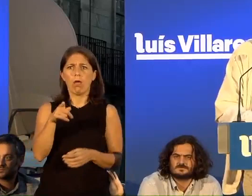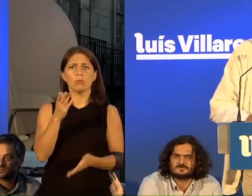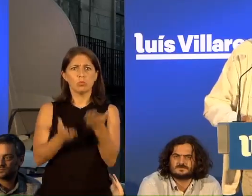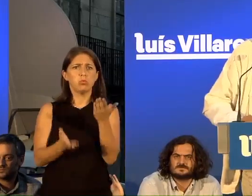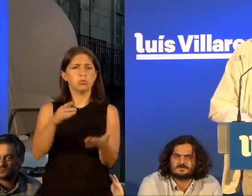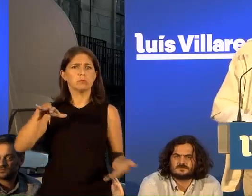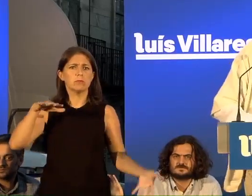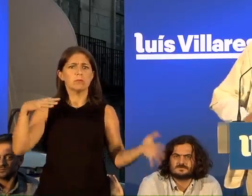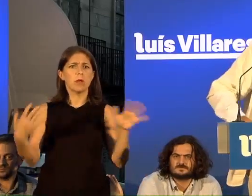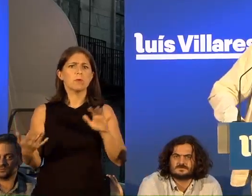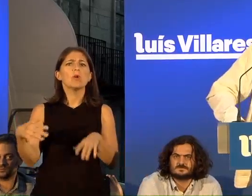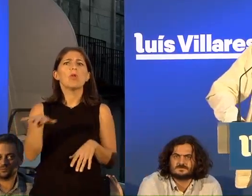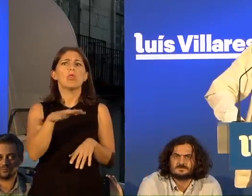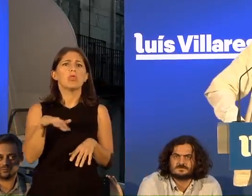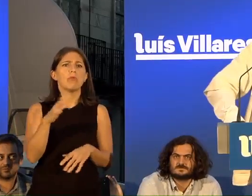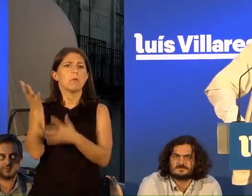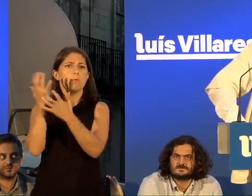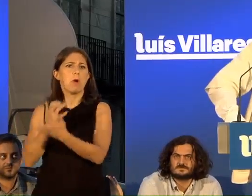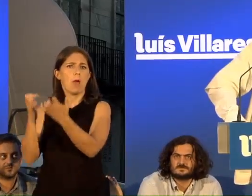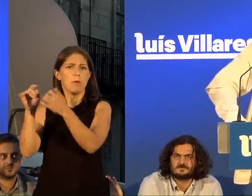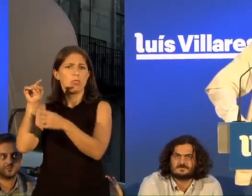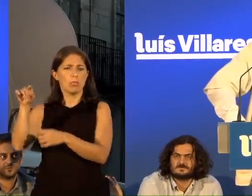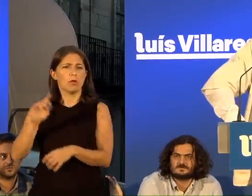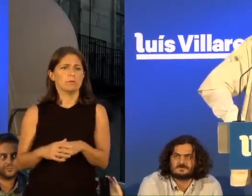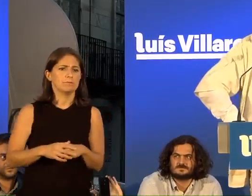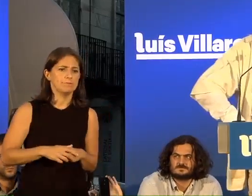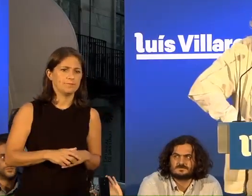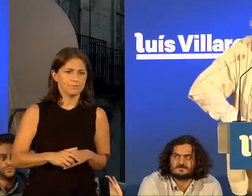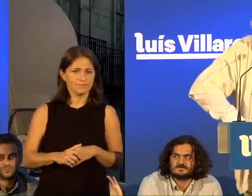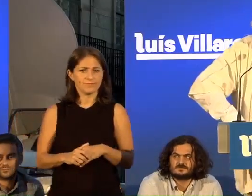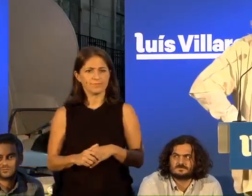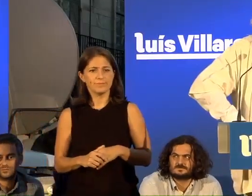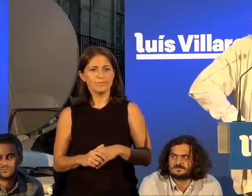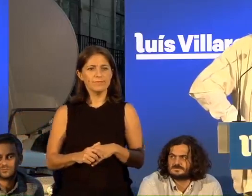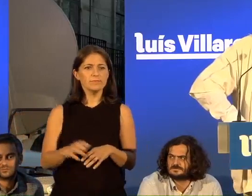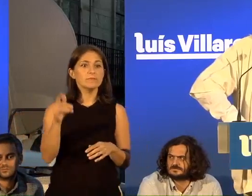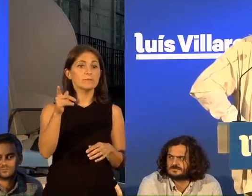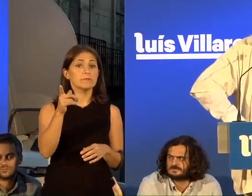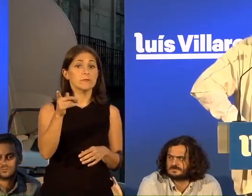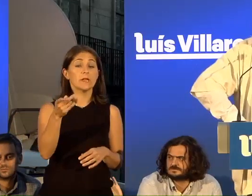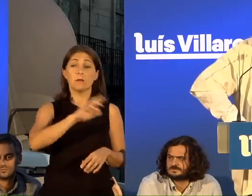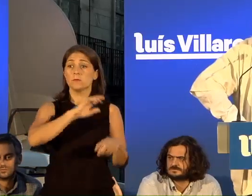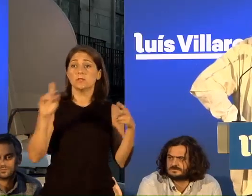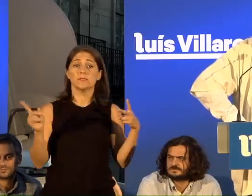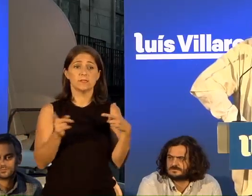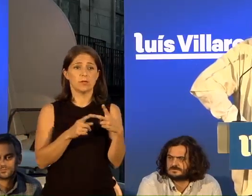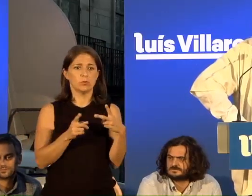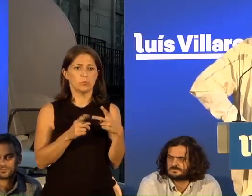xustiza dende o Parlamento e o Goberno da Xunta de Galicia. E, en segundo lugar,